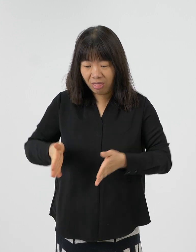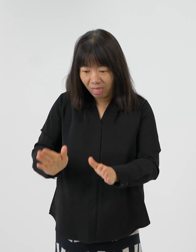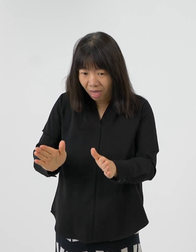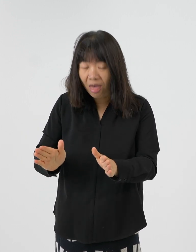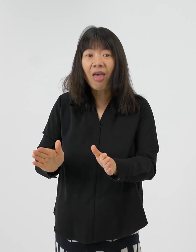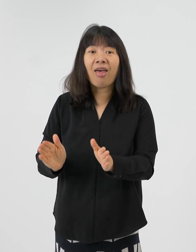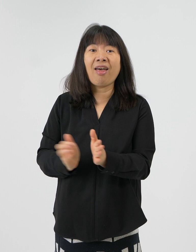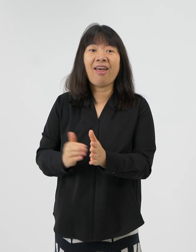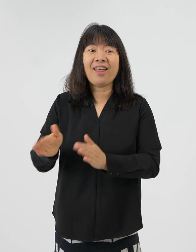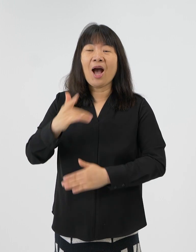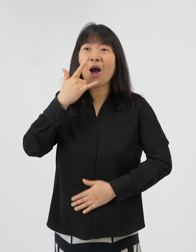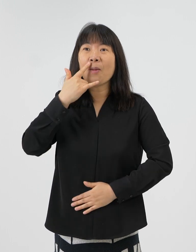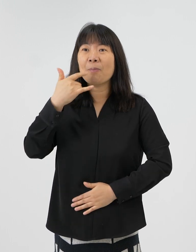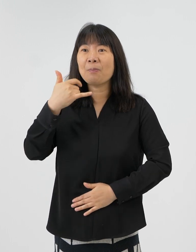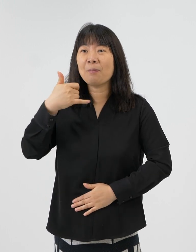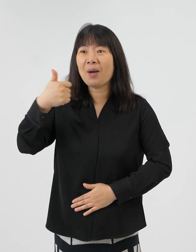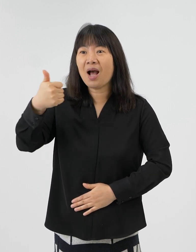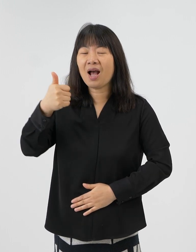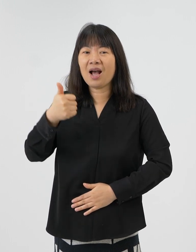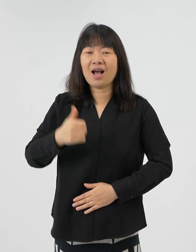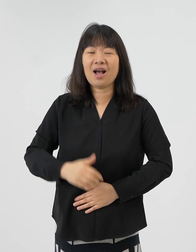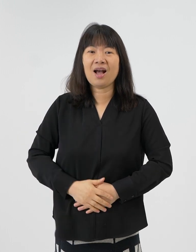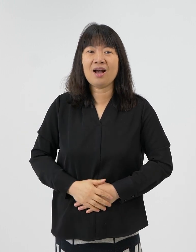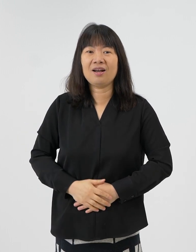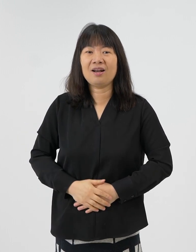태어났는데 아빠가 이재용이야.